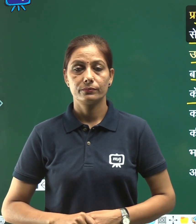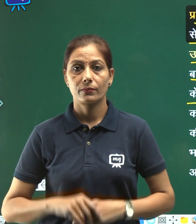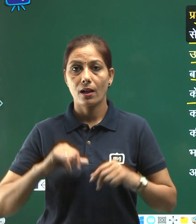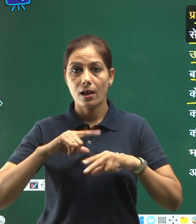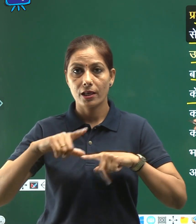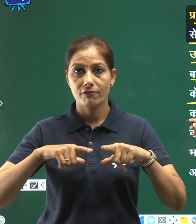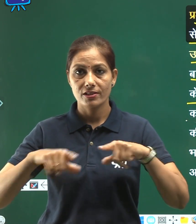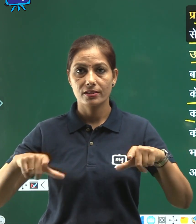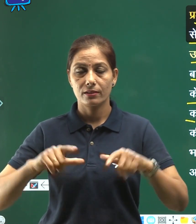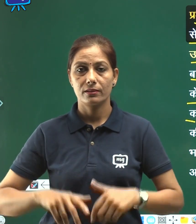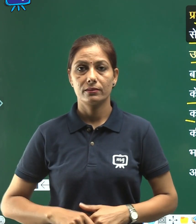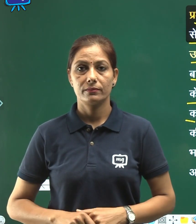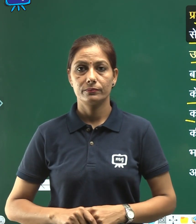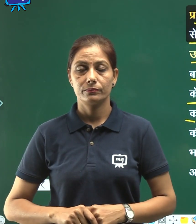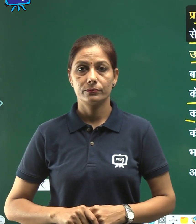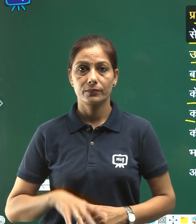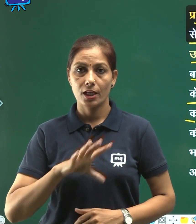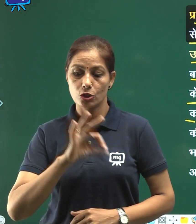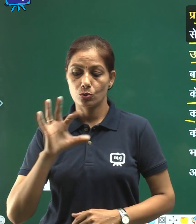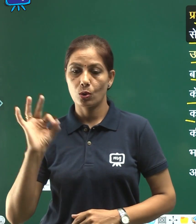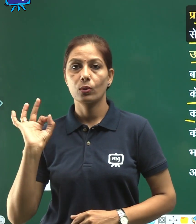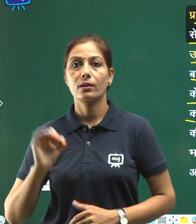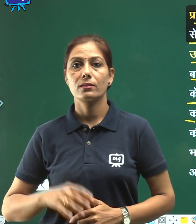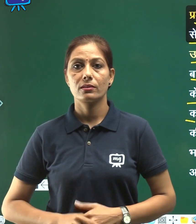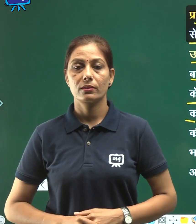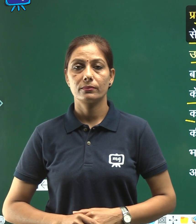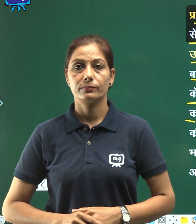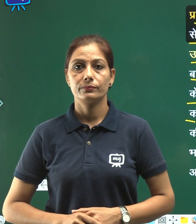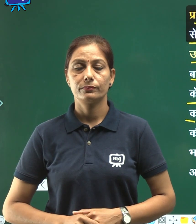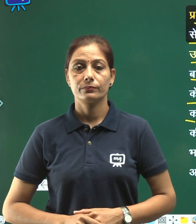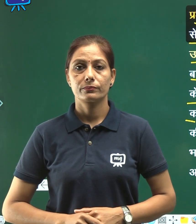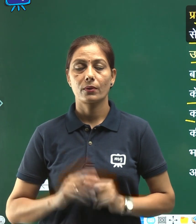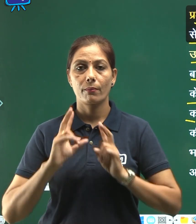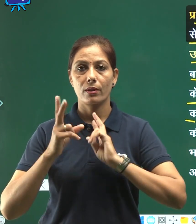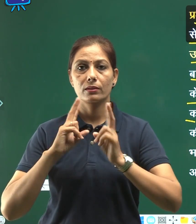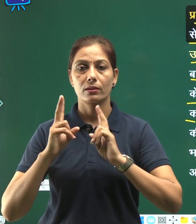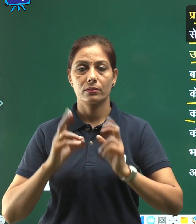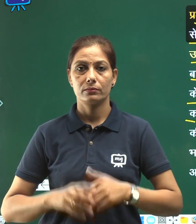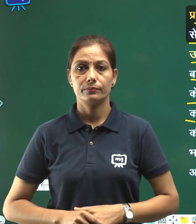भाषा का चुनाव करना चाहिए। बात की